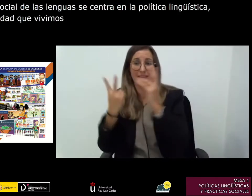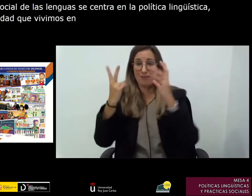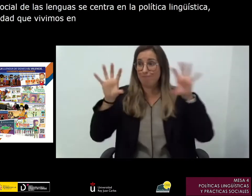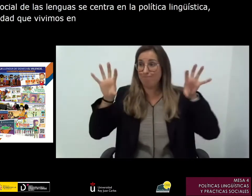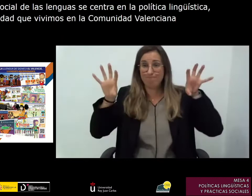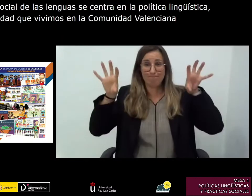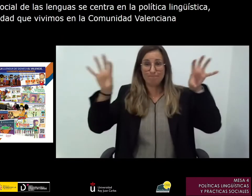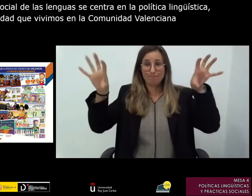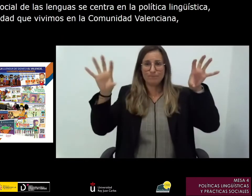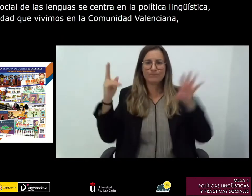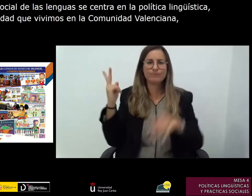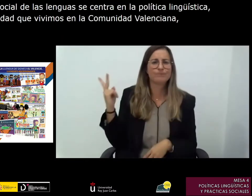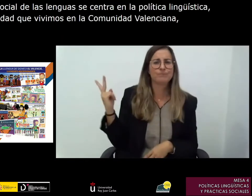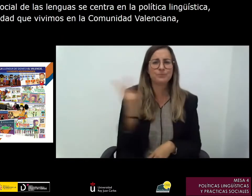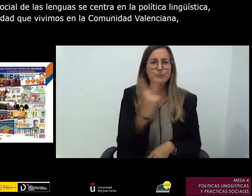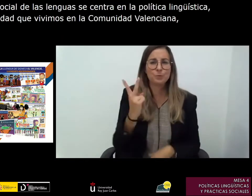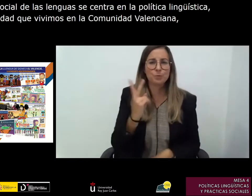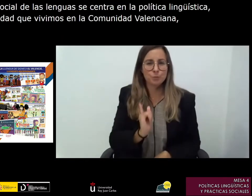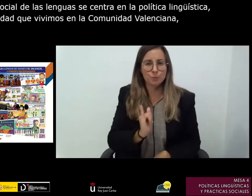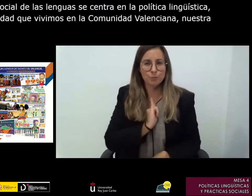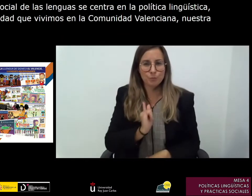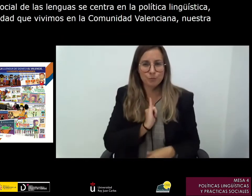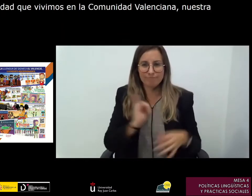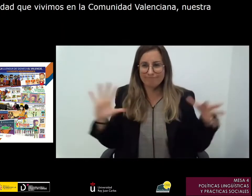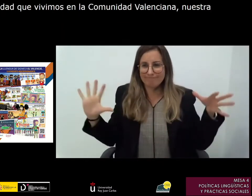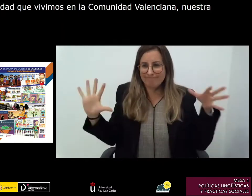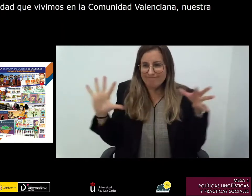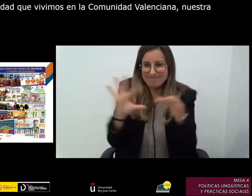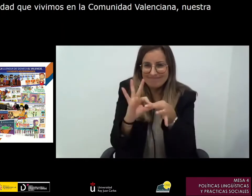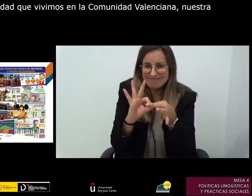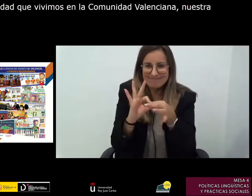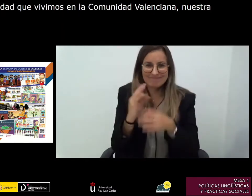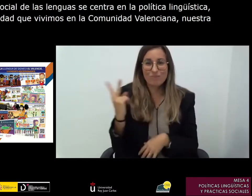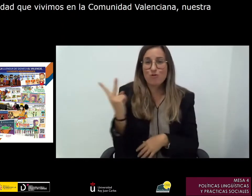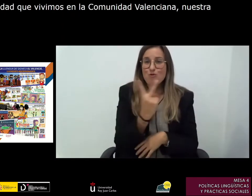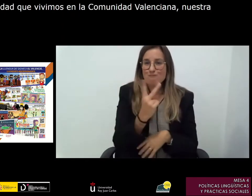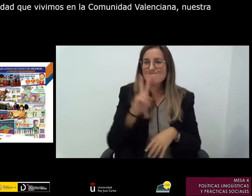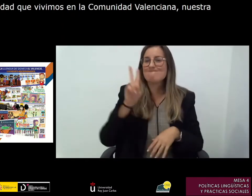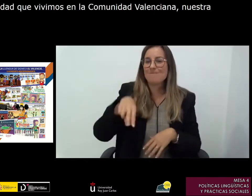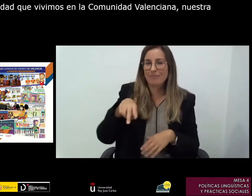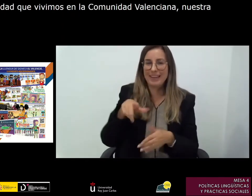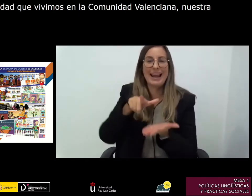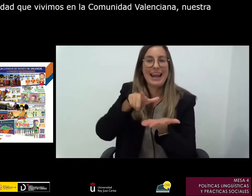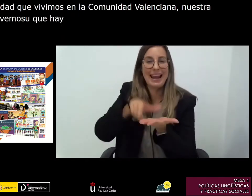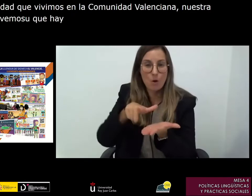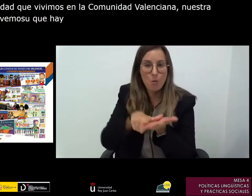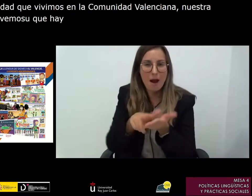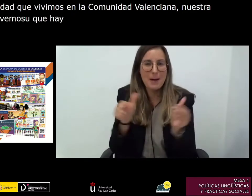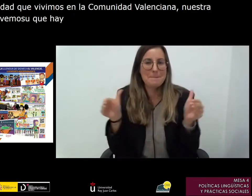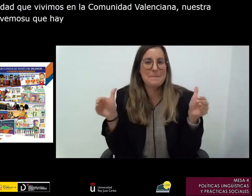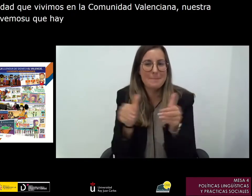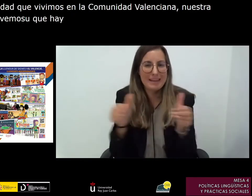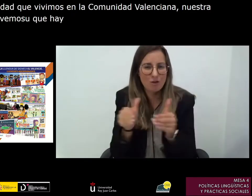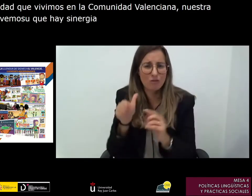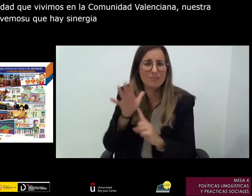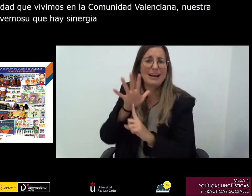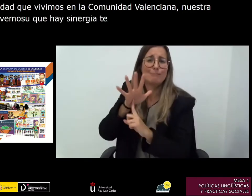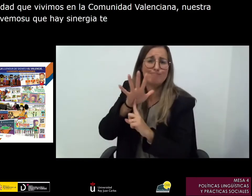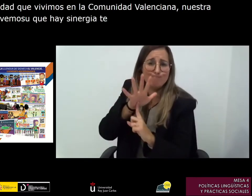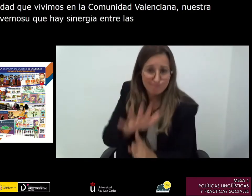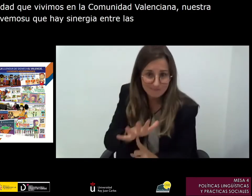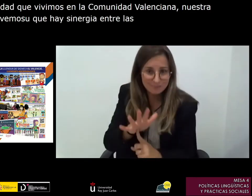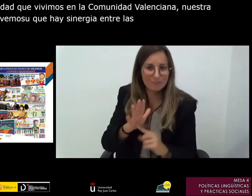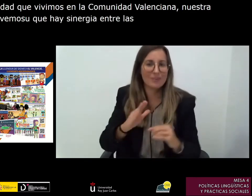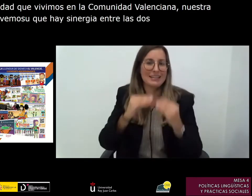vemos que hay una sinergia entre las dos lenguas que conviven en el territorio. Son las dos lenguas que nos han construido nuestra